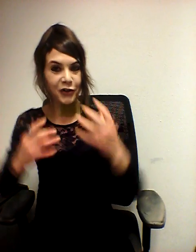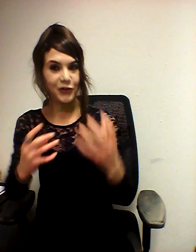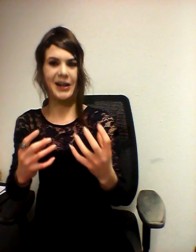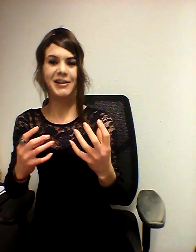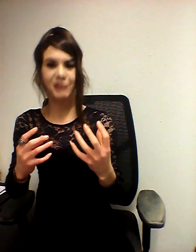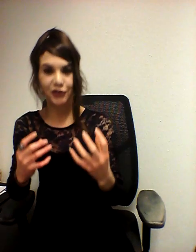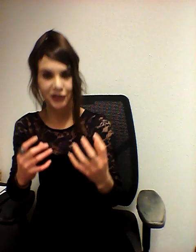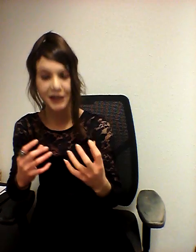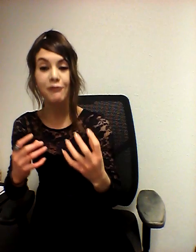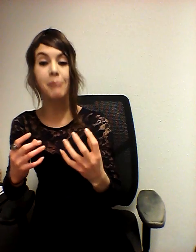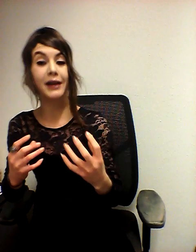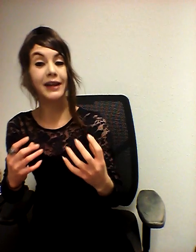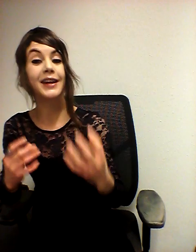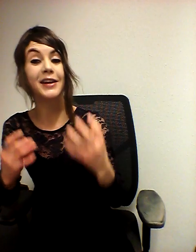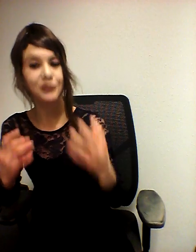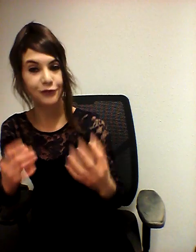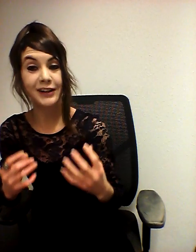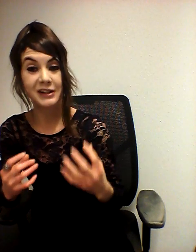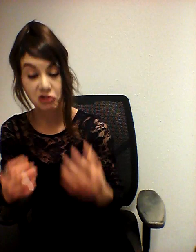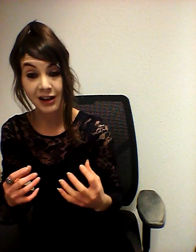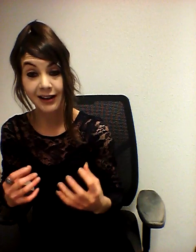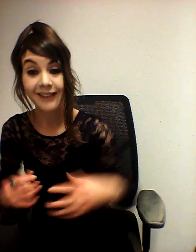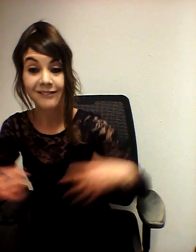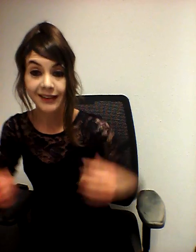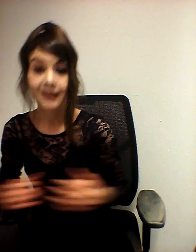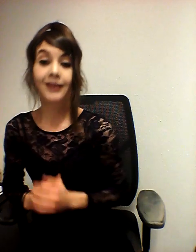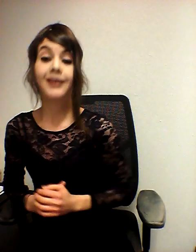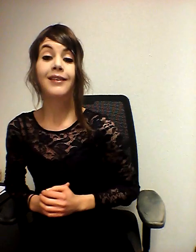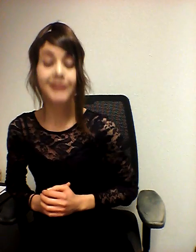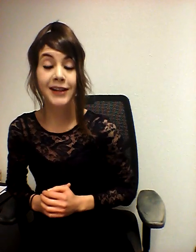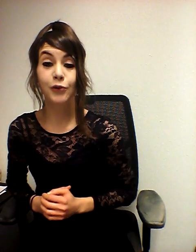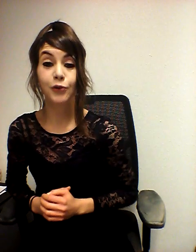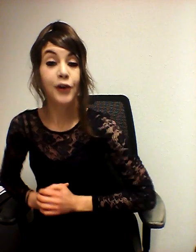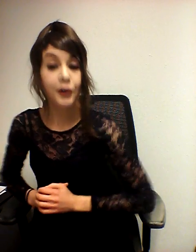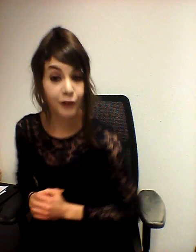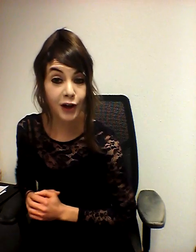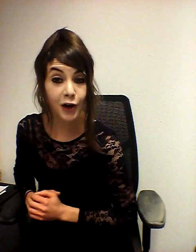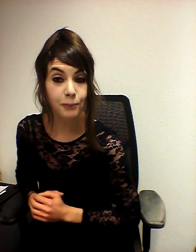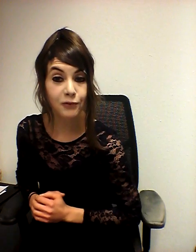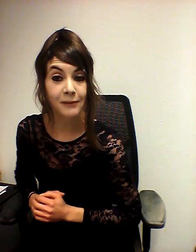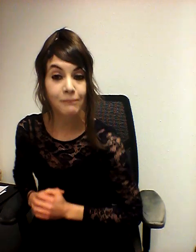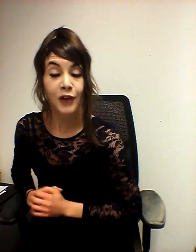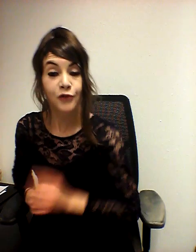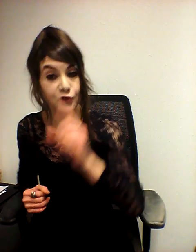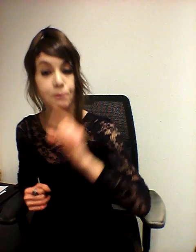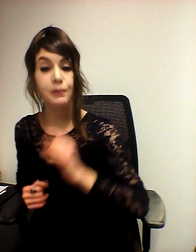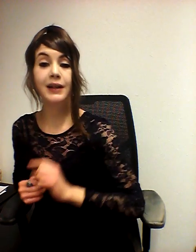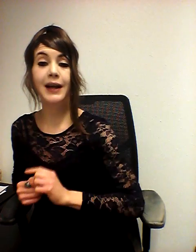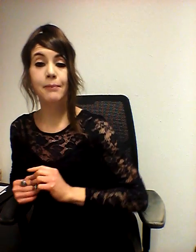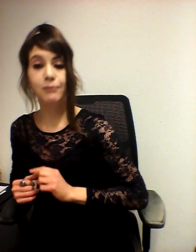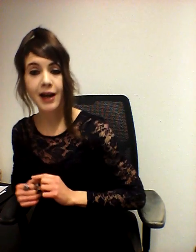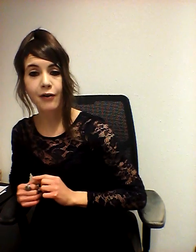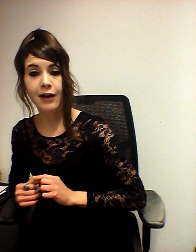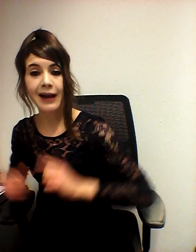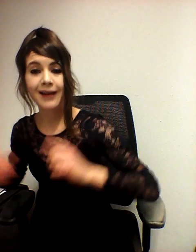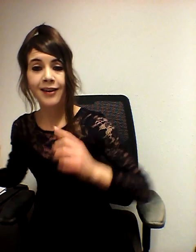de energiefabriekjes van je cellen niet goed verloopt Dus begrijpt Laura